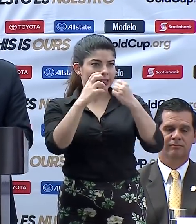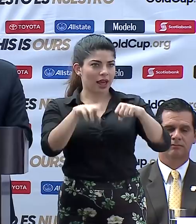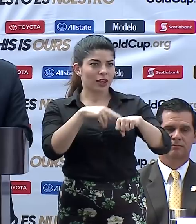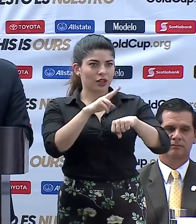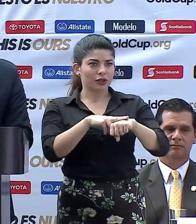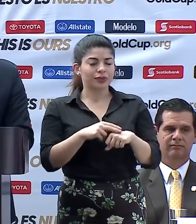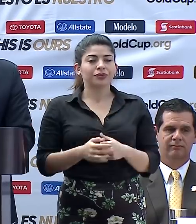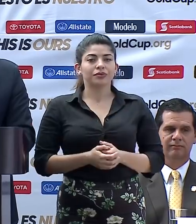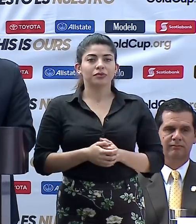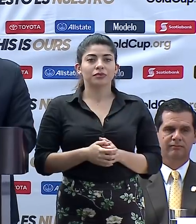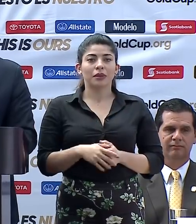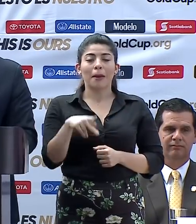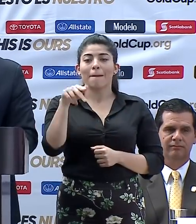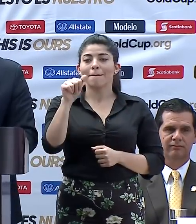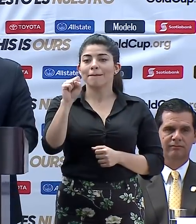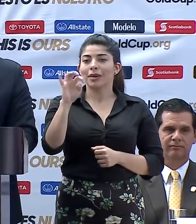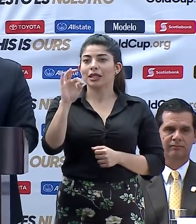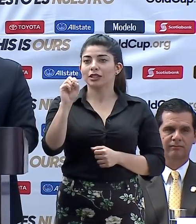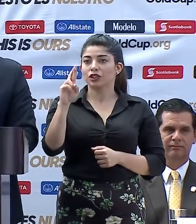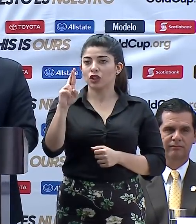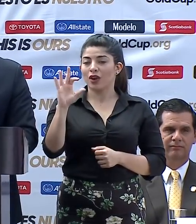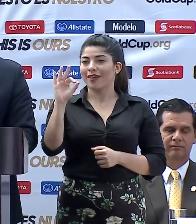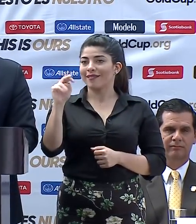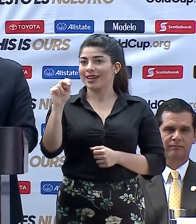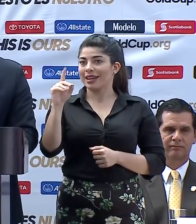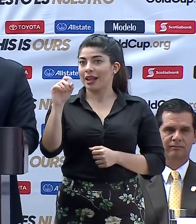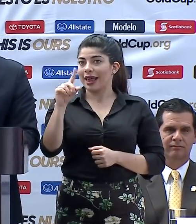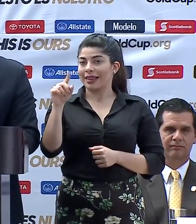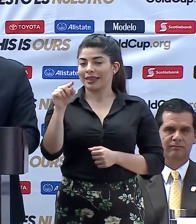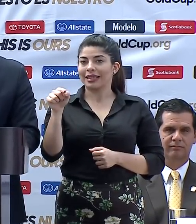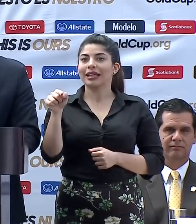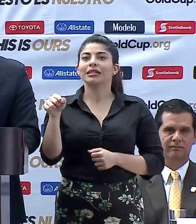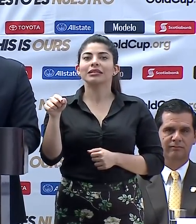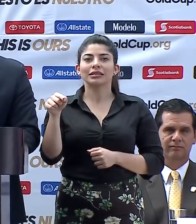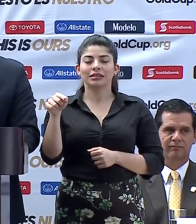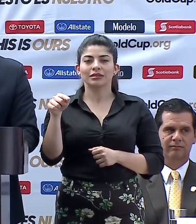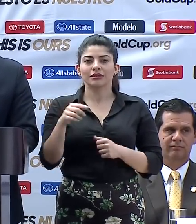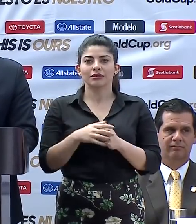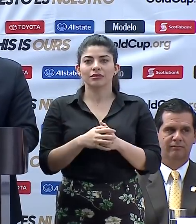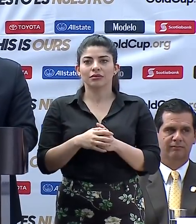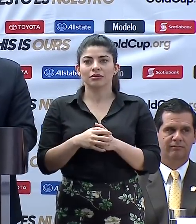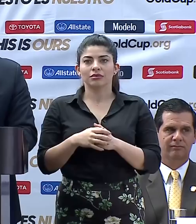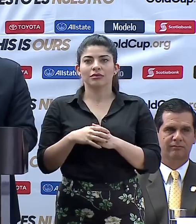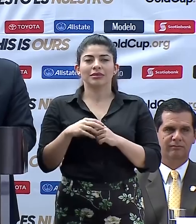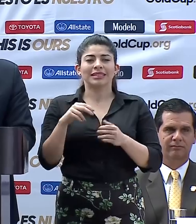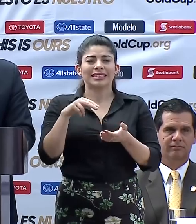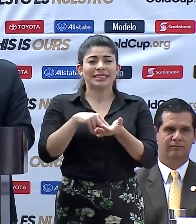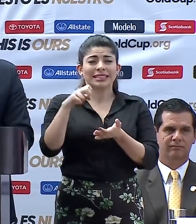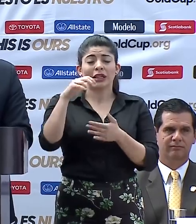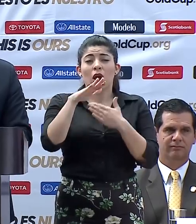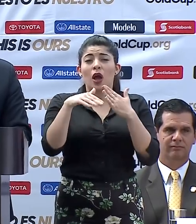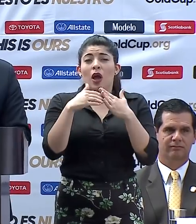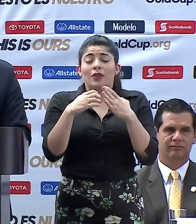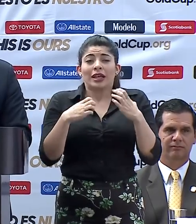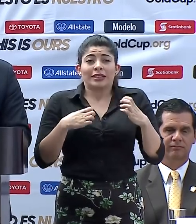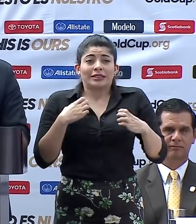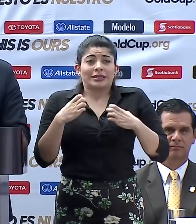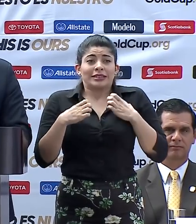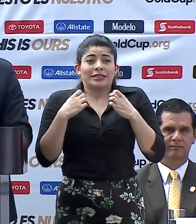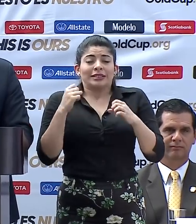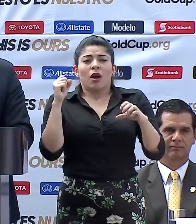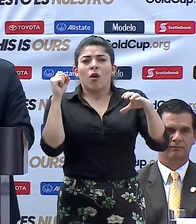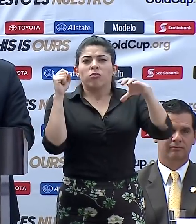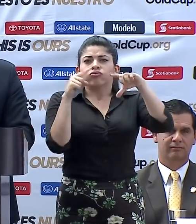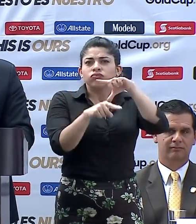Nacional, Pastor Fernández saltó con todas nuestras ilusiones y metió un